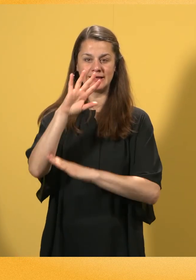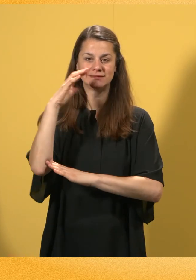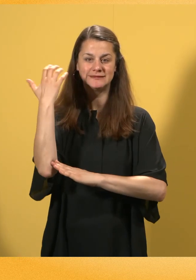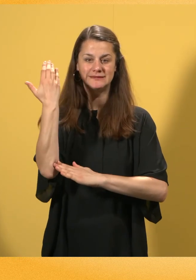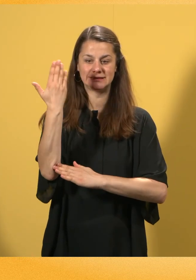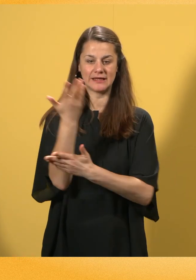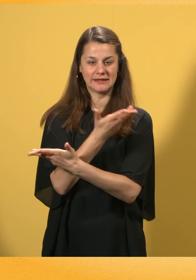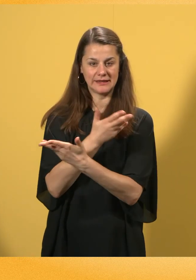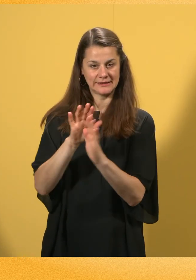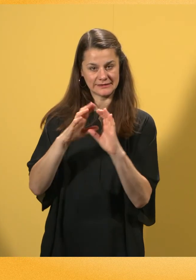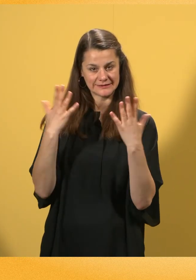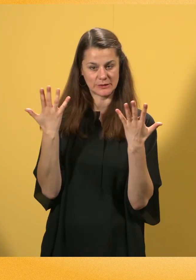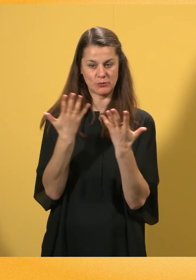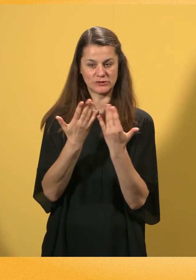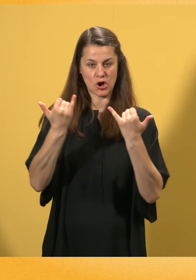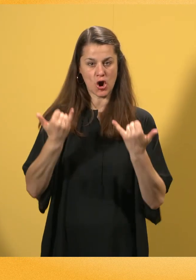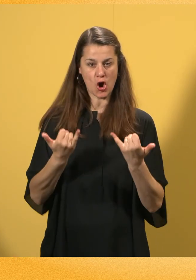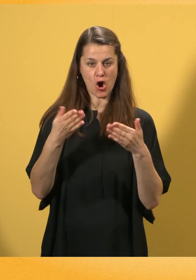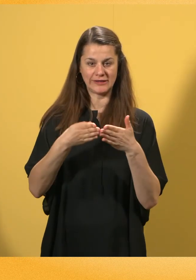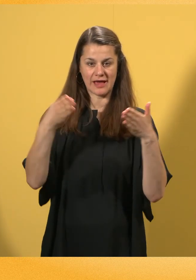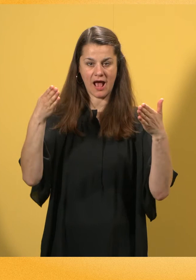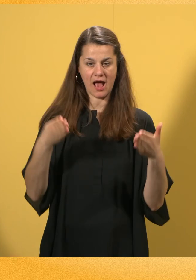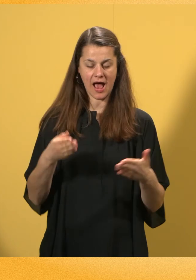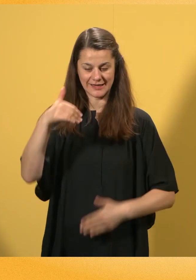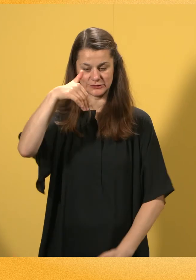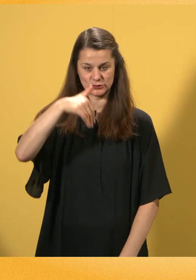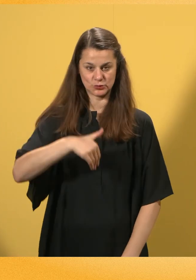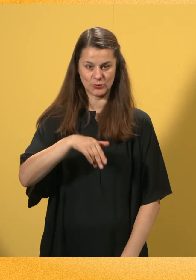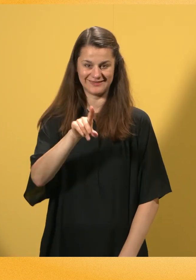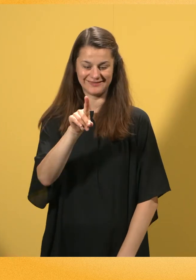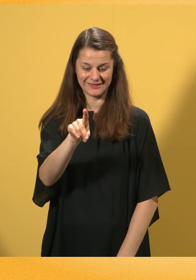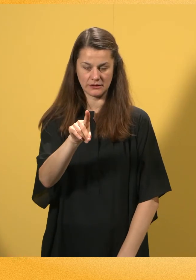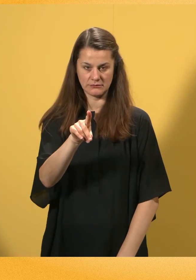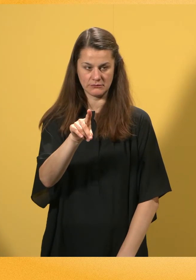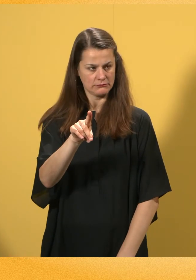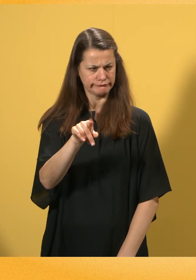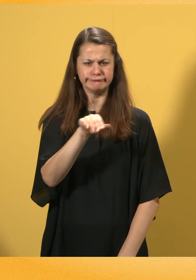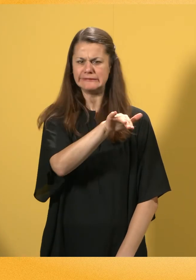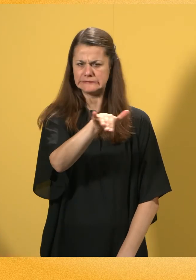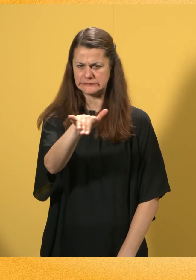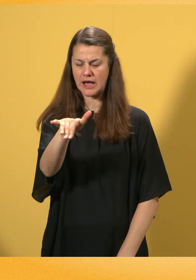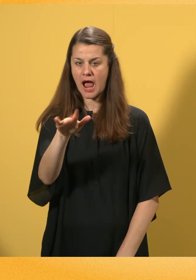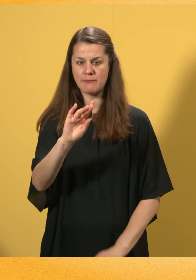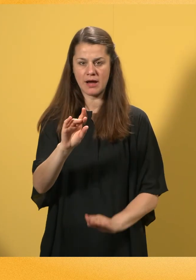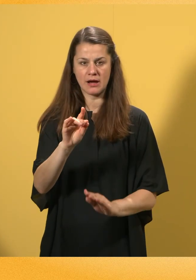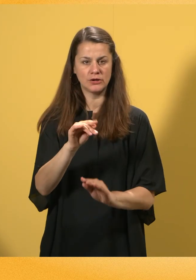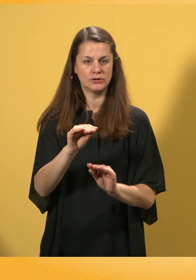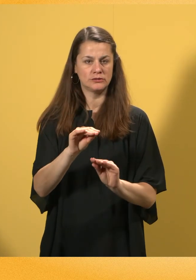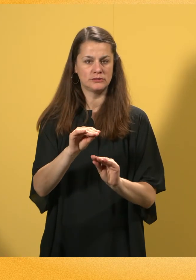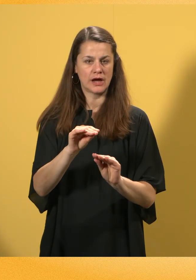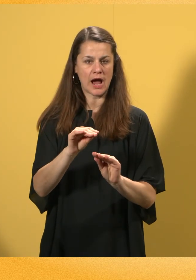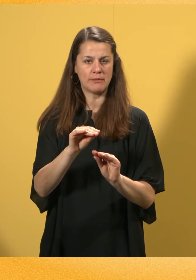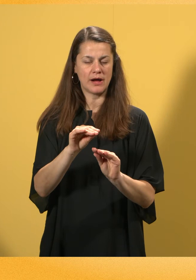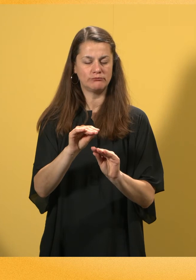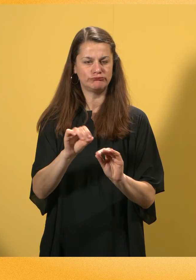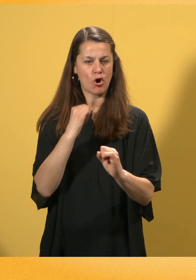Satellitensymposium. Heute hier in Halle Süd D. Das muss ich nicht sagen für die, die da sind, und für Sie aber nochmal an den